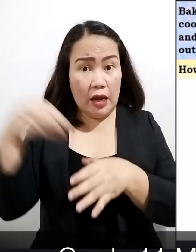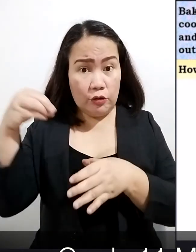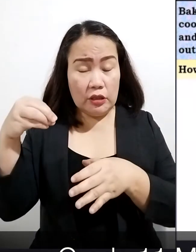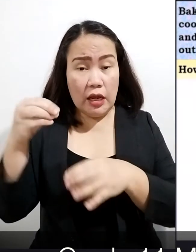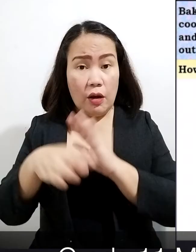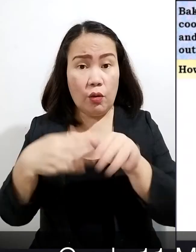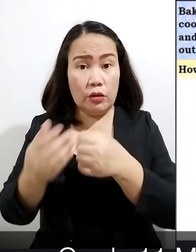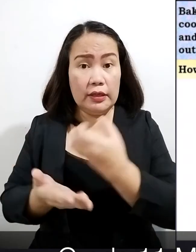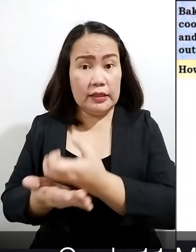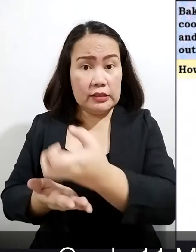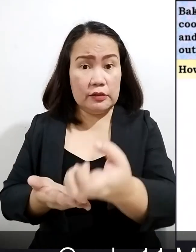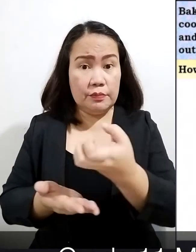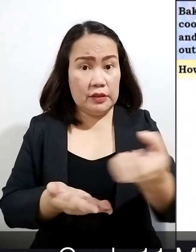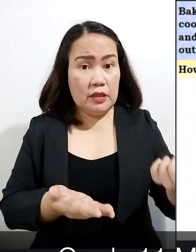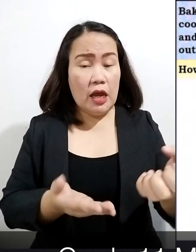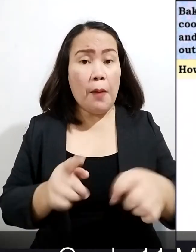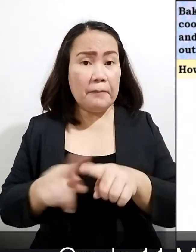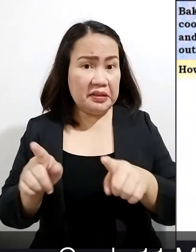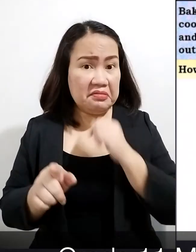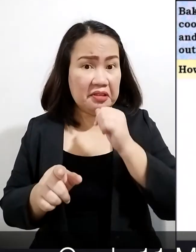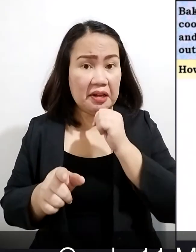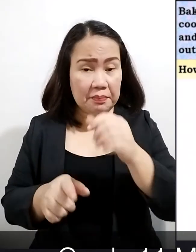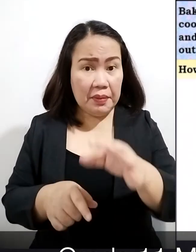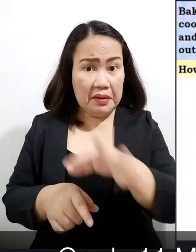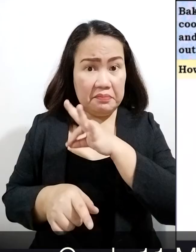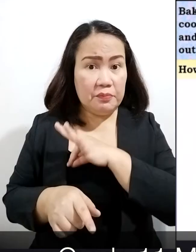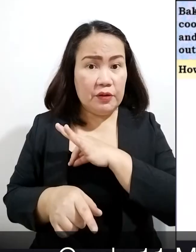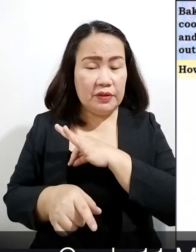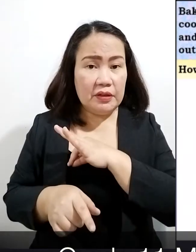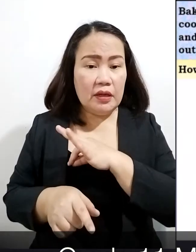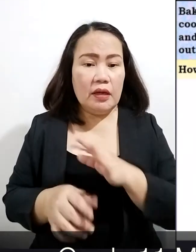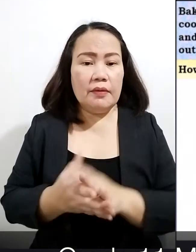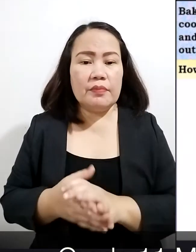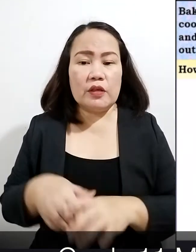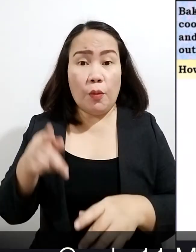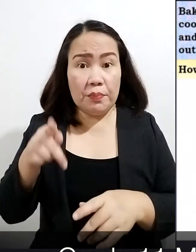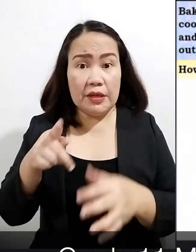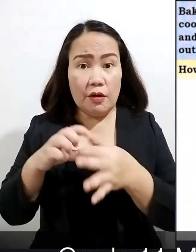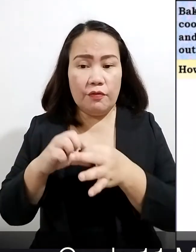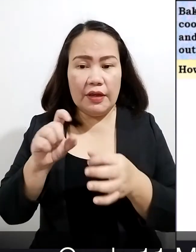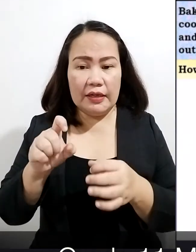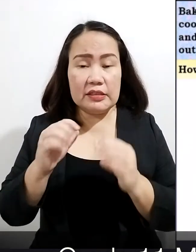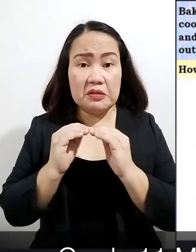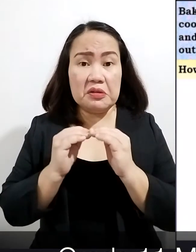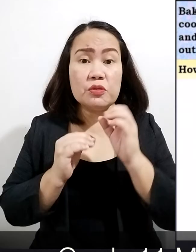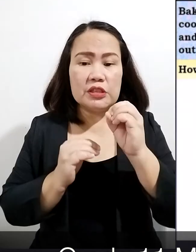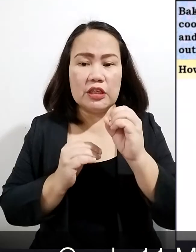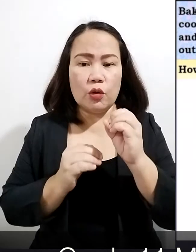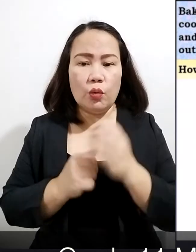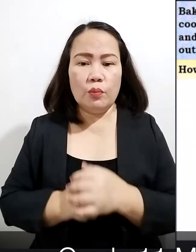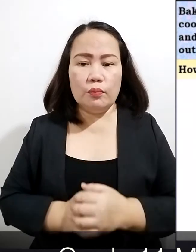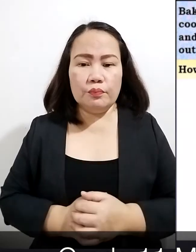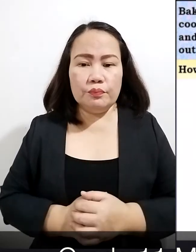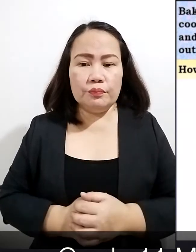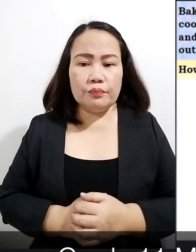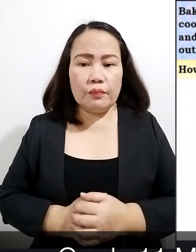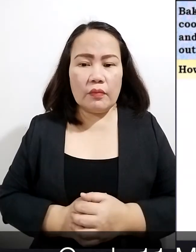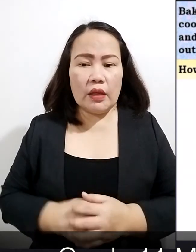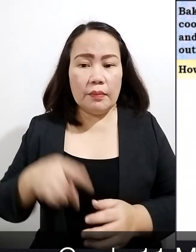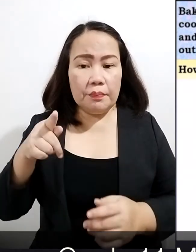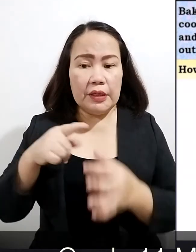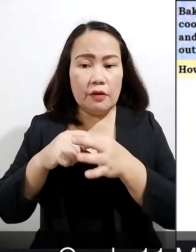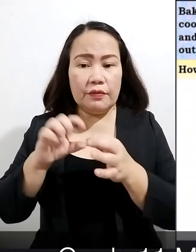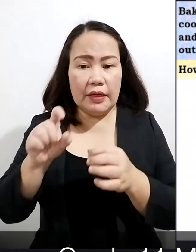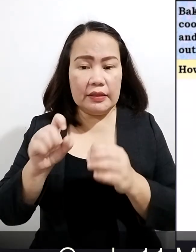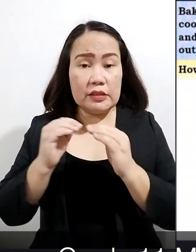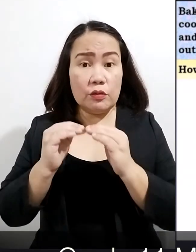ng expenses pero ikaw ay hindi pa kumikita. Ibig sabihin, P of X equals 0.